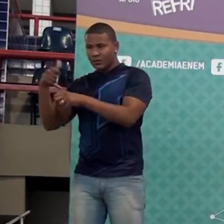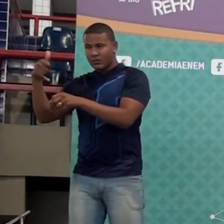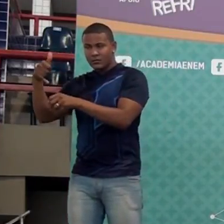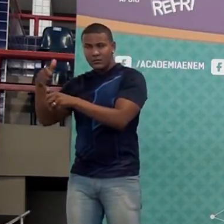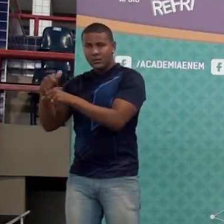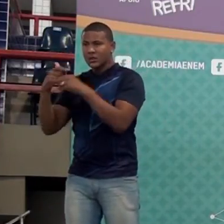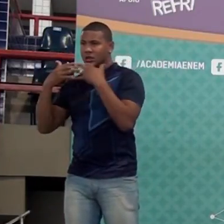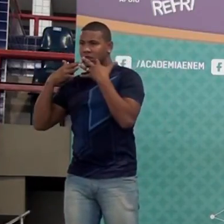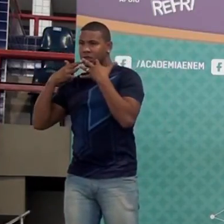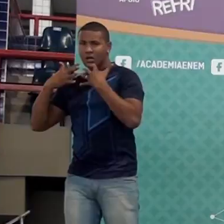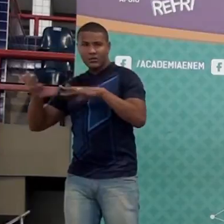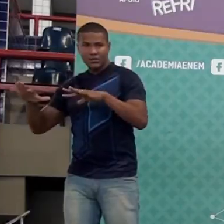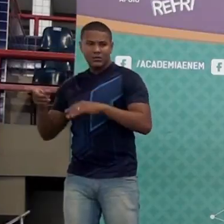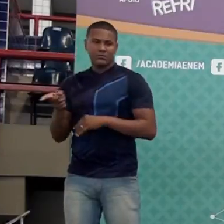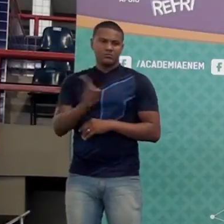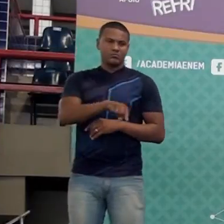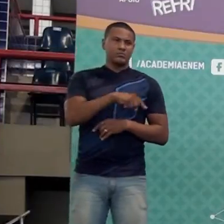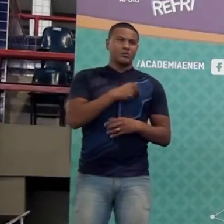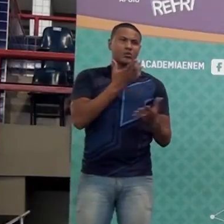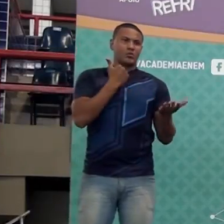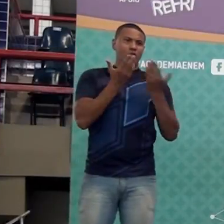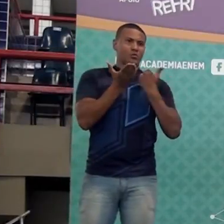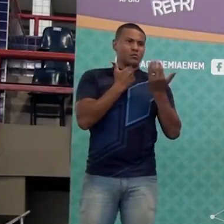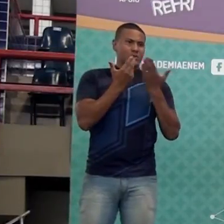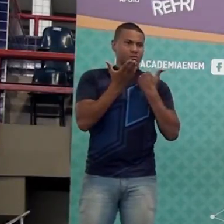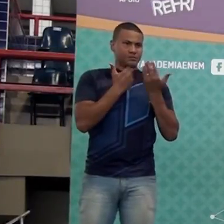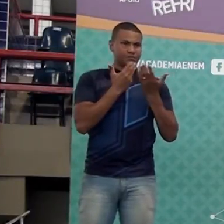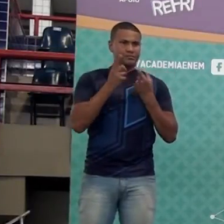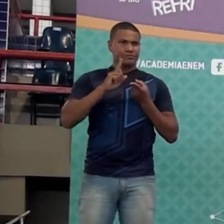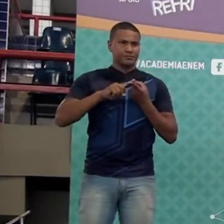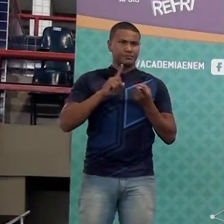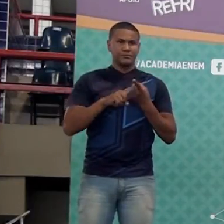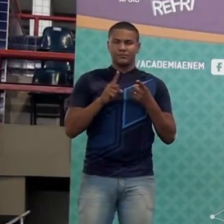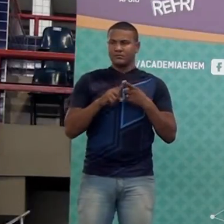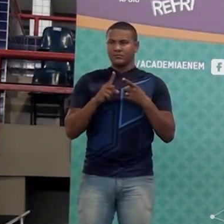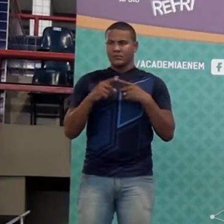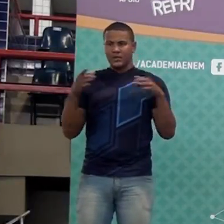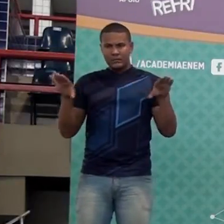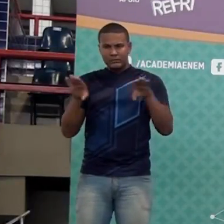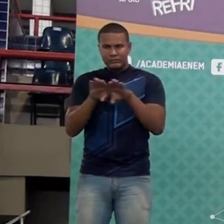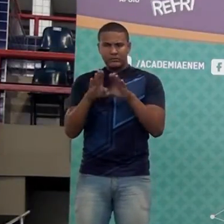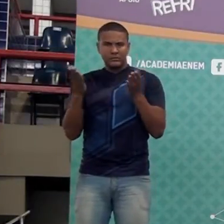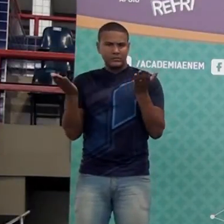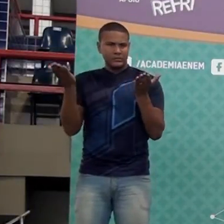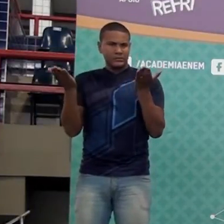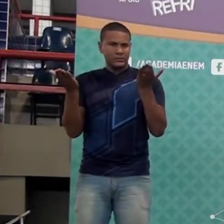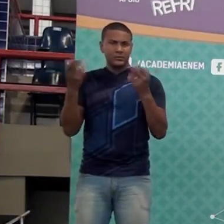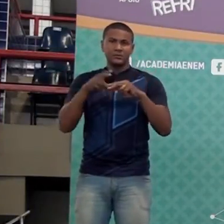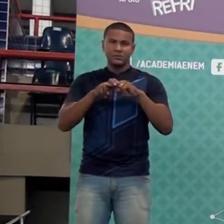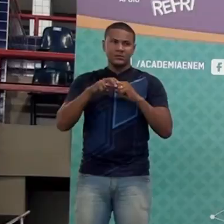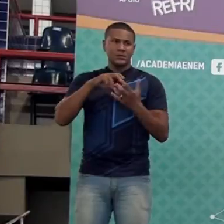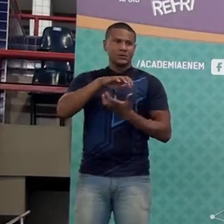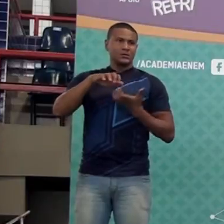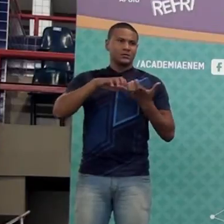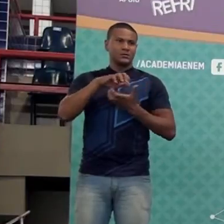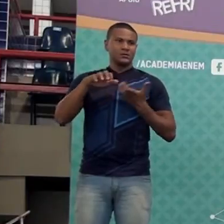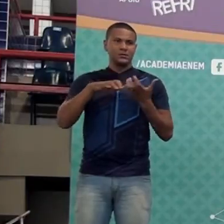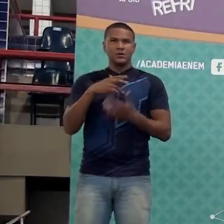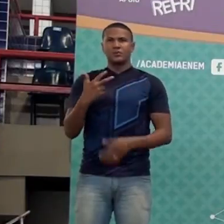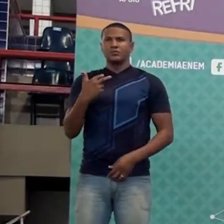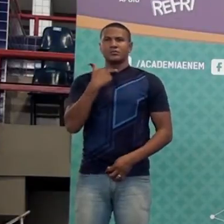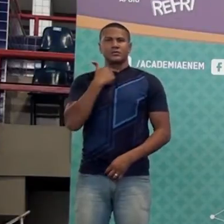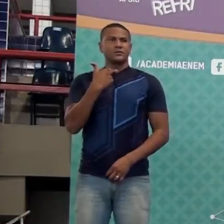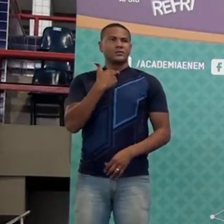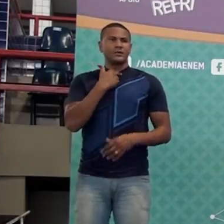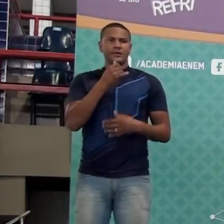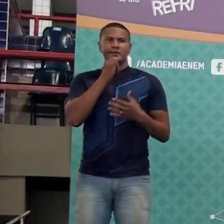a produção de alimentos, tá? Então essa crise ela tem que ser controlada. Não dá para a gente